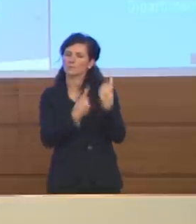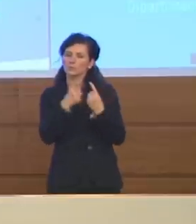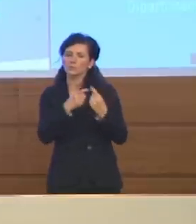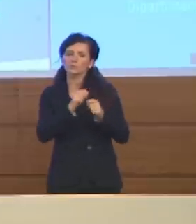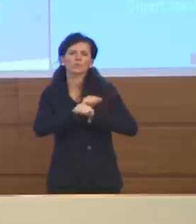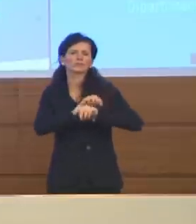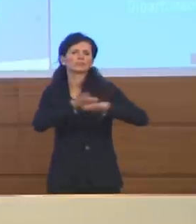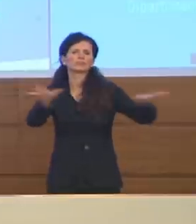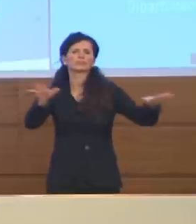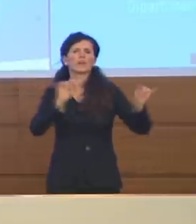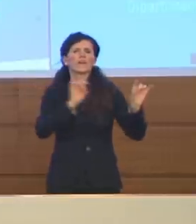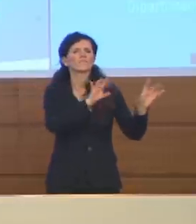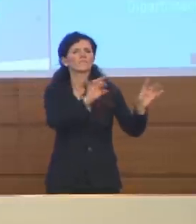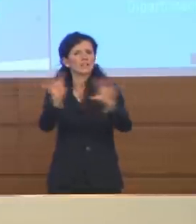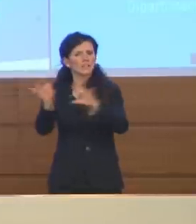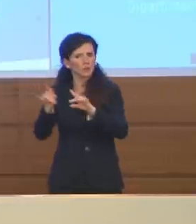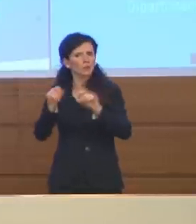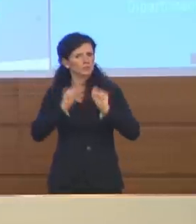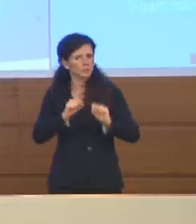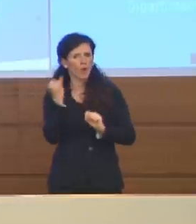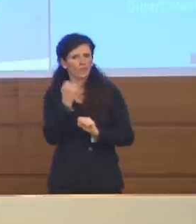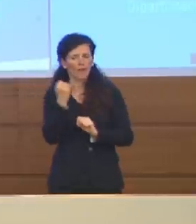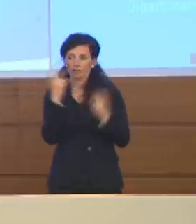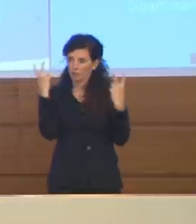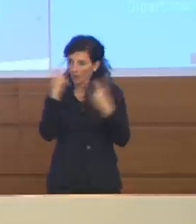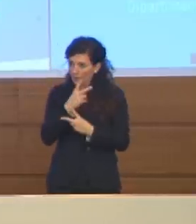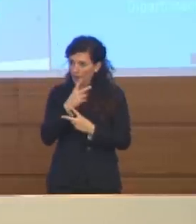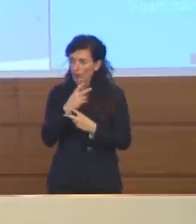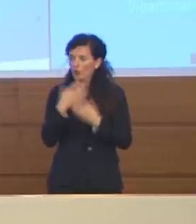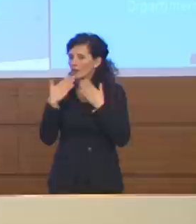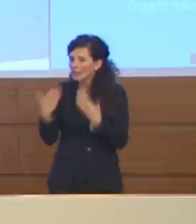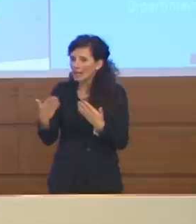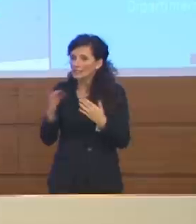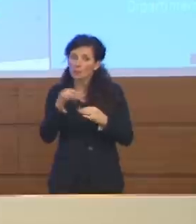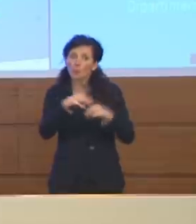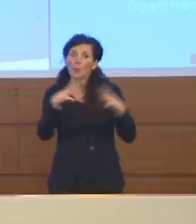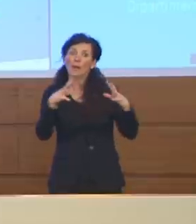del virus ho letto anche questo in giro mi sembrava un po strano grazie